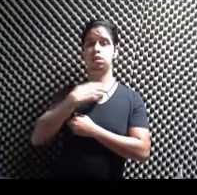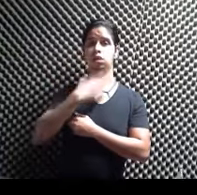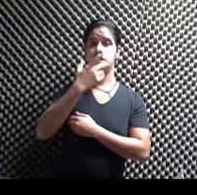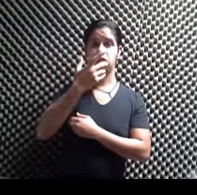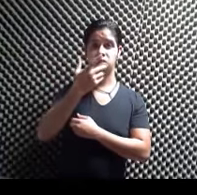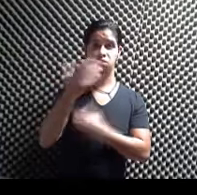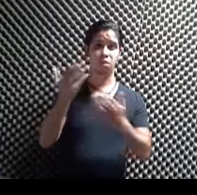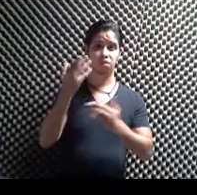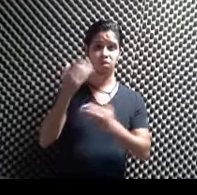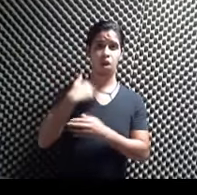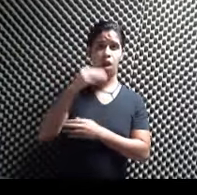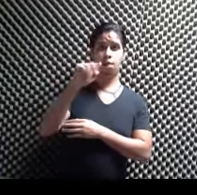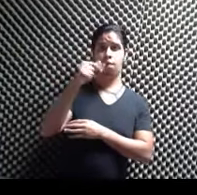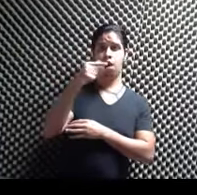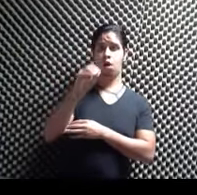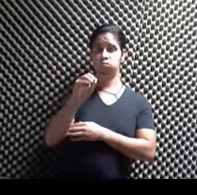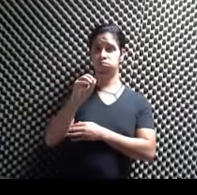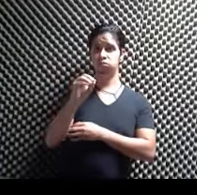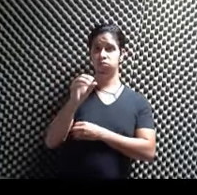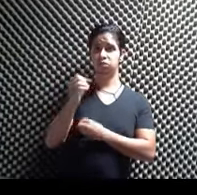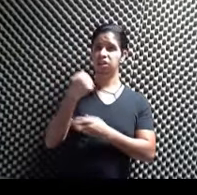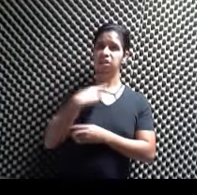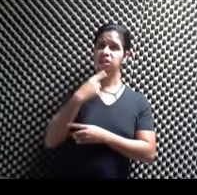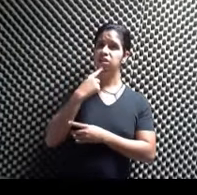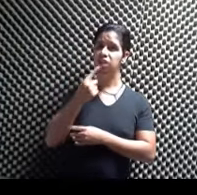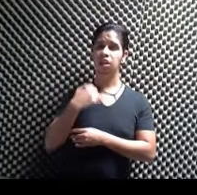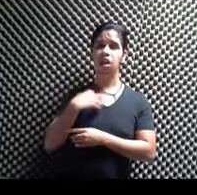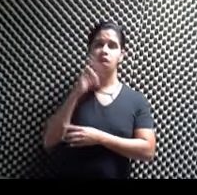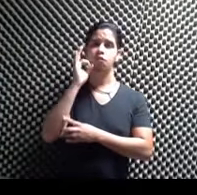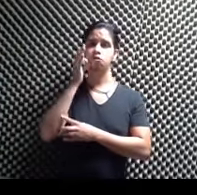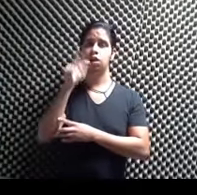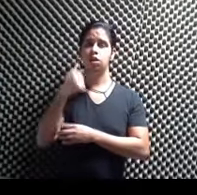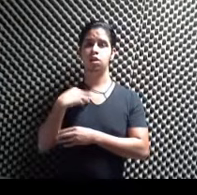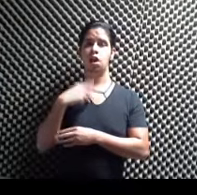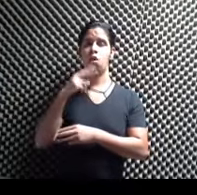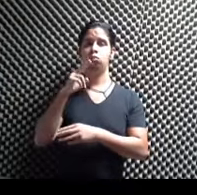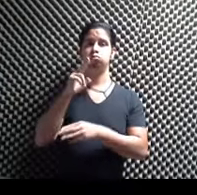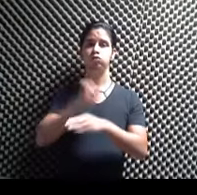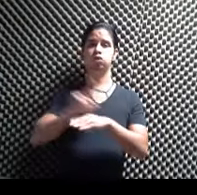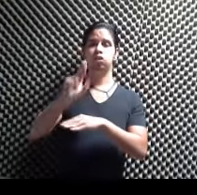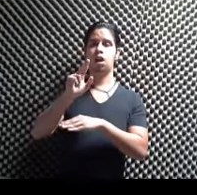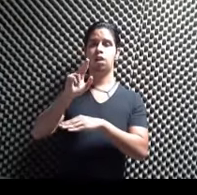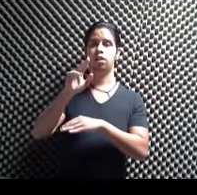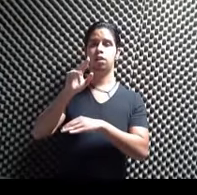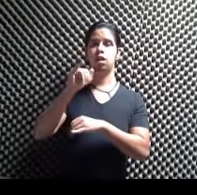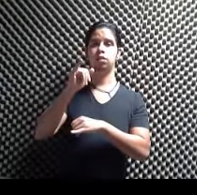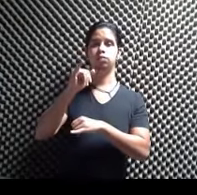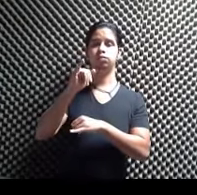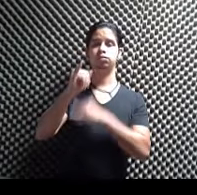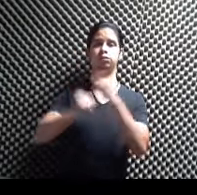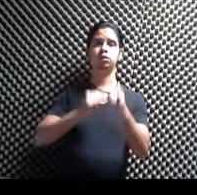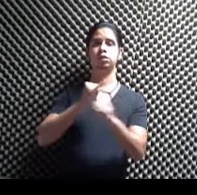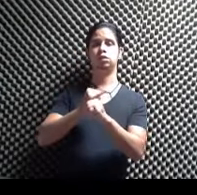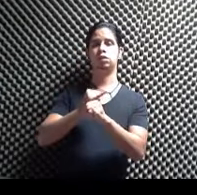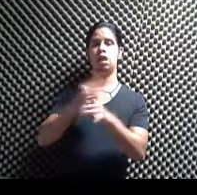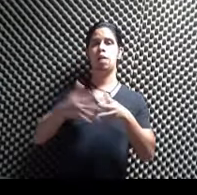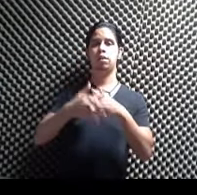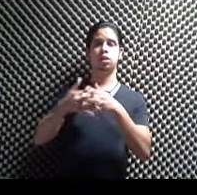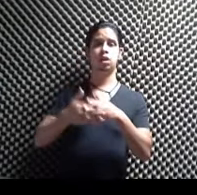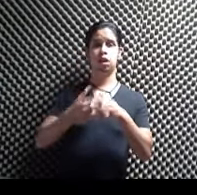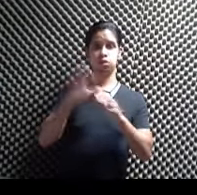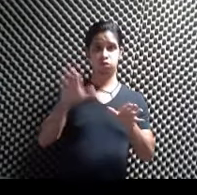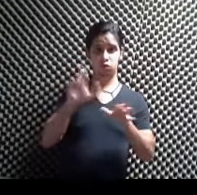frutas. Es un disco sumamente interesante. Y la Universidad Interamericana recientemente ha hecho una nueva edición de ese disco con una